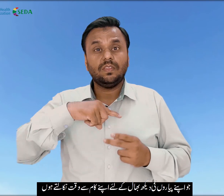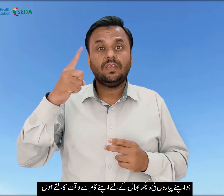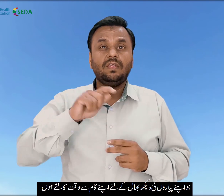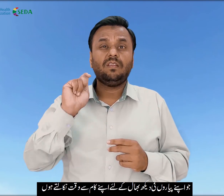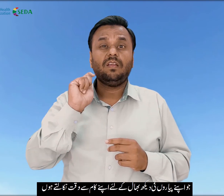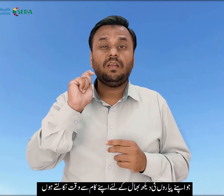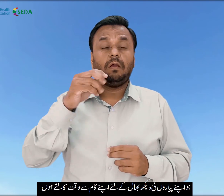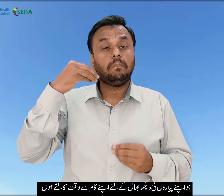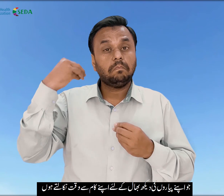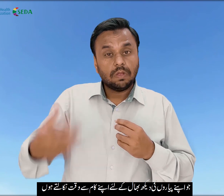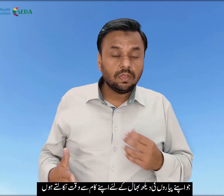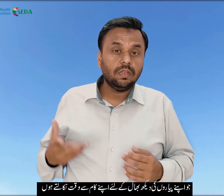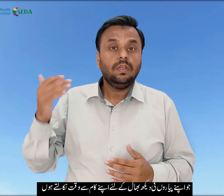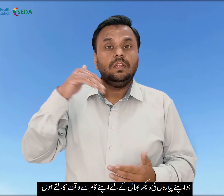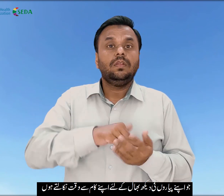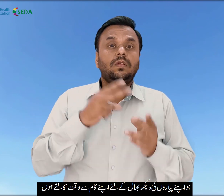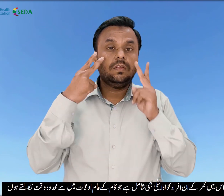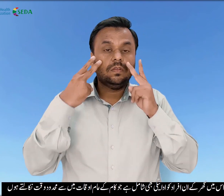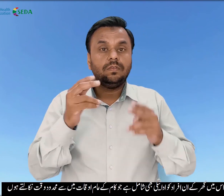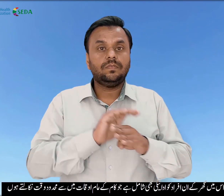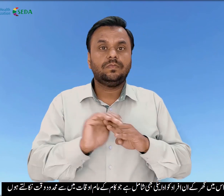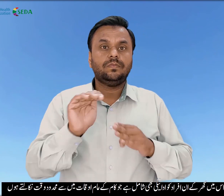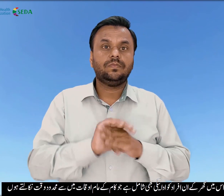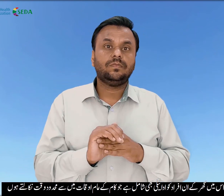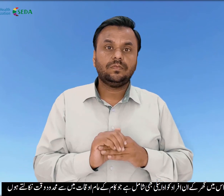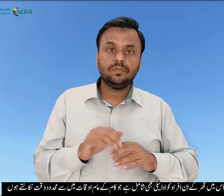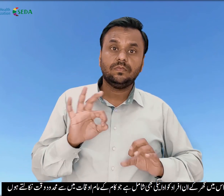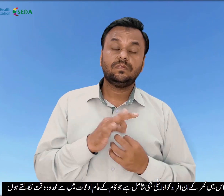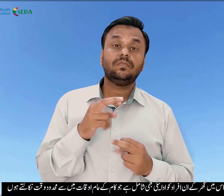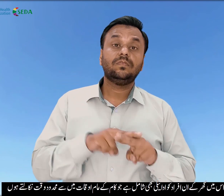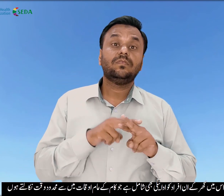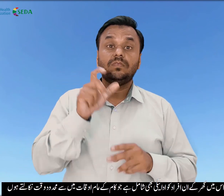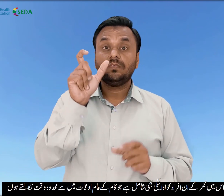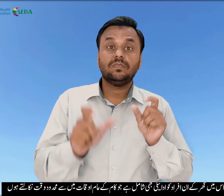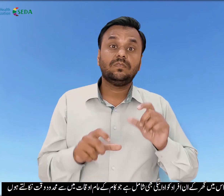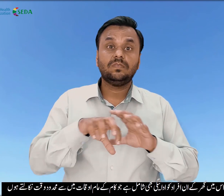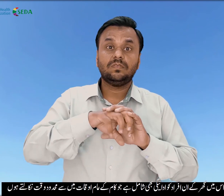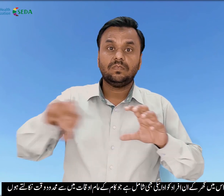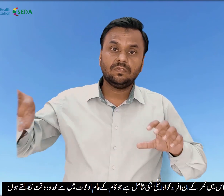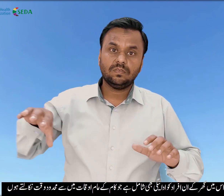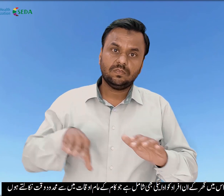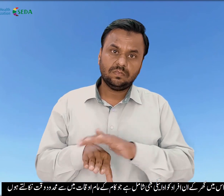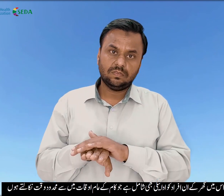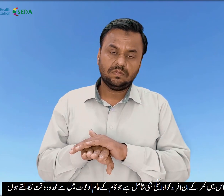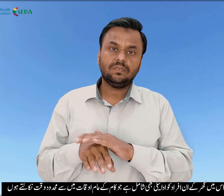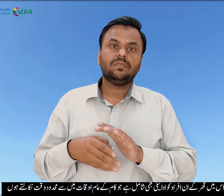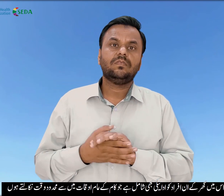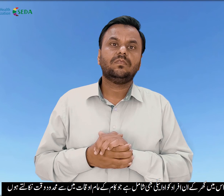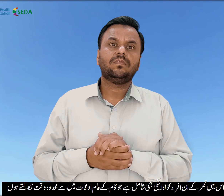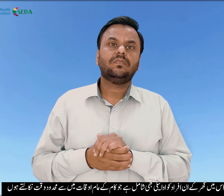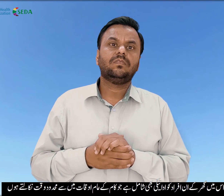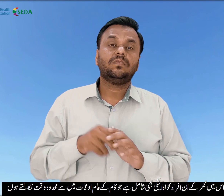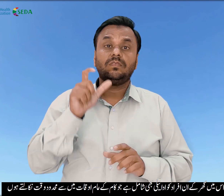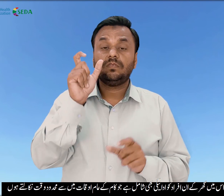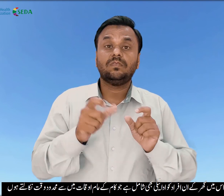وقت نکالتے ہوں۔ اس میں گھر کے ان افراد کی ادائیگی بھی شامل ہے جو کام کے عام اوقات میں